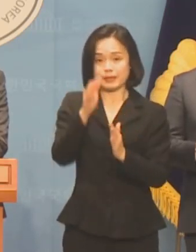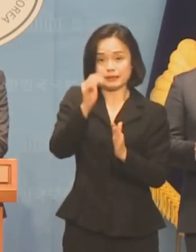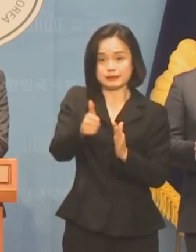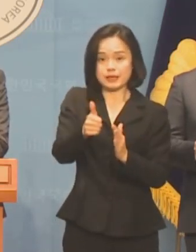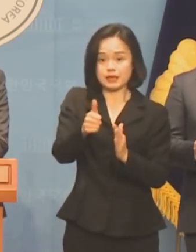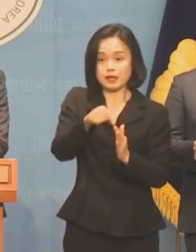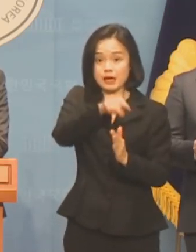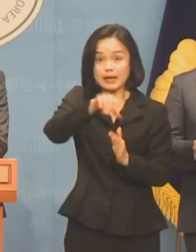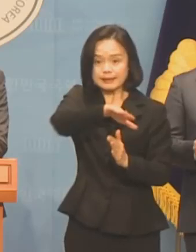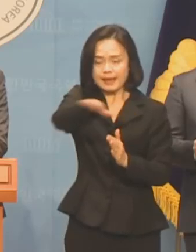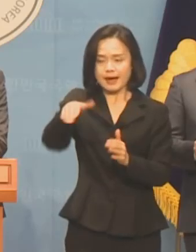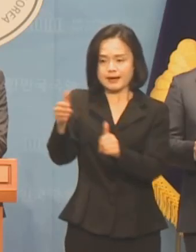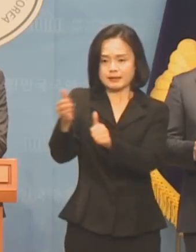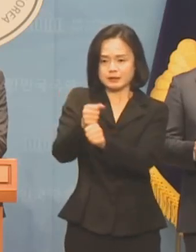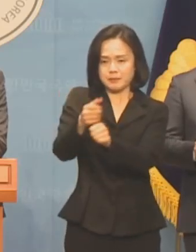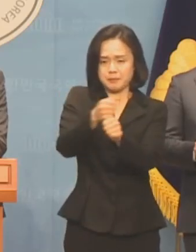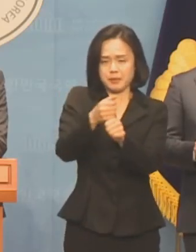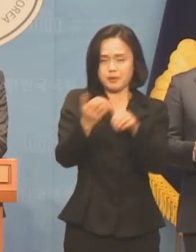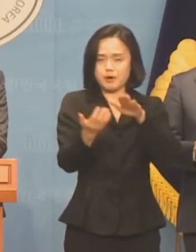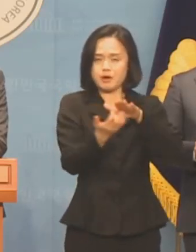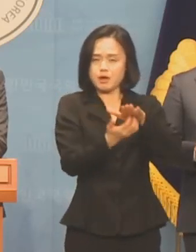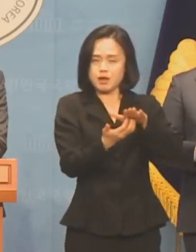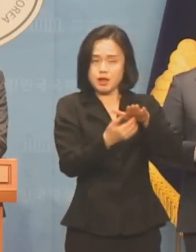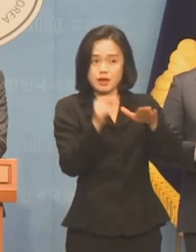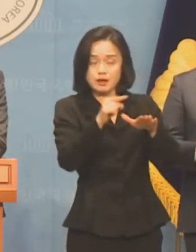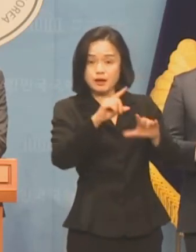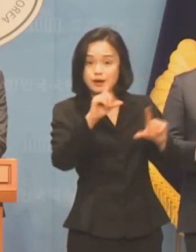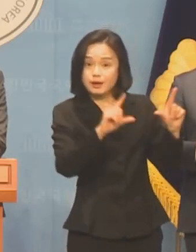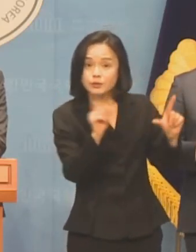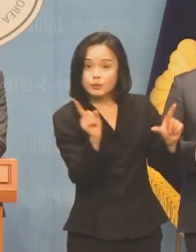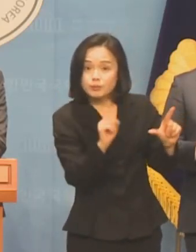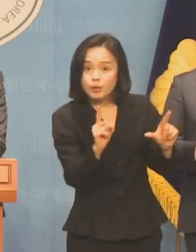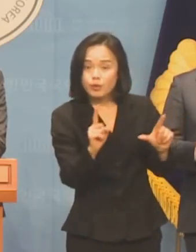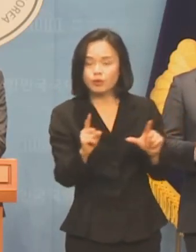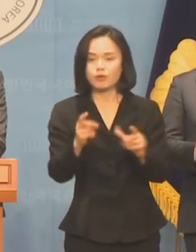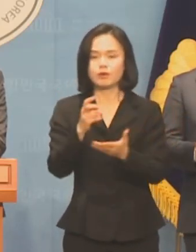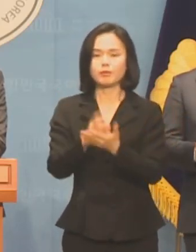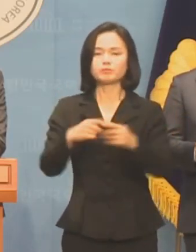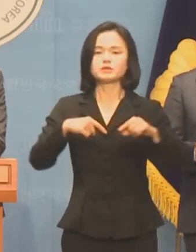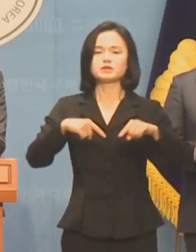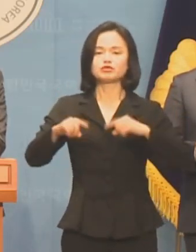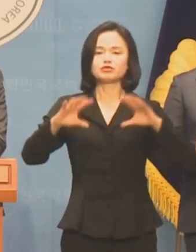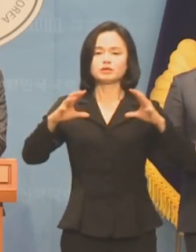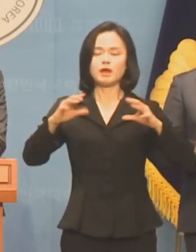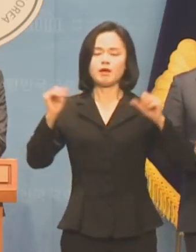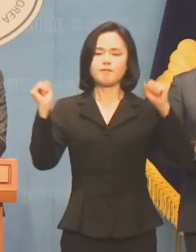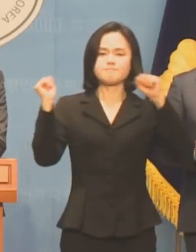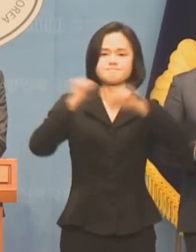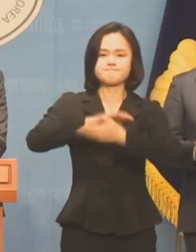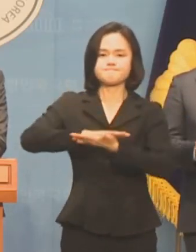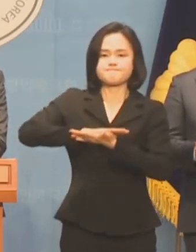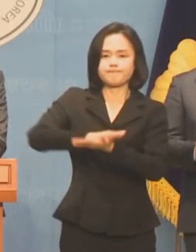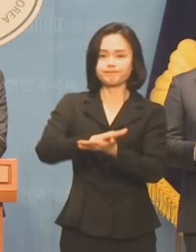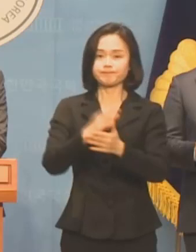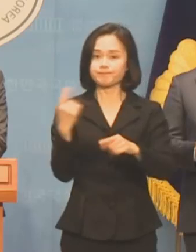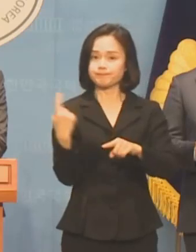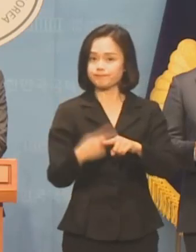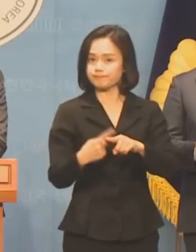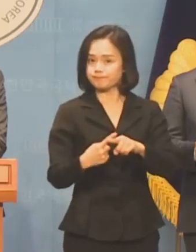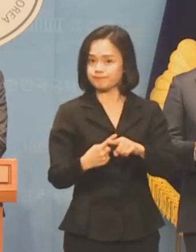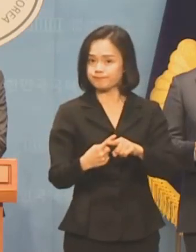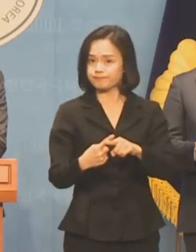자체로 법치국가의 기본 원칙을 무너뜨리는 중대 사안입니다. 입법부를 유린한 것은